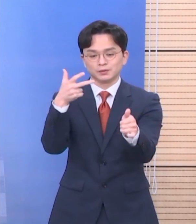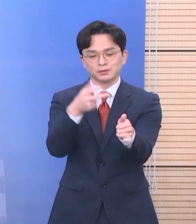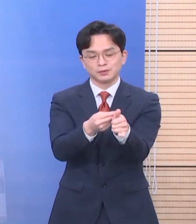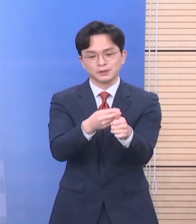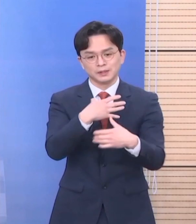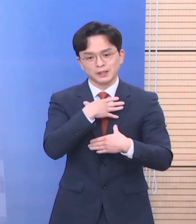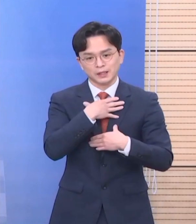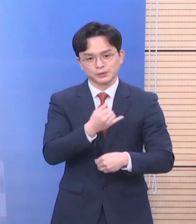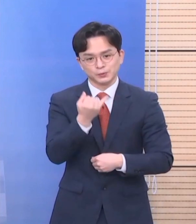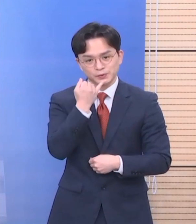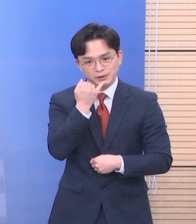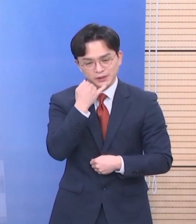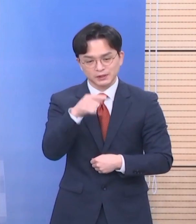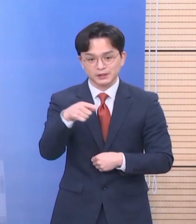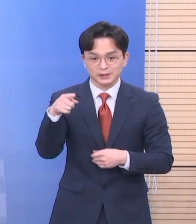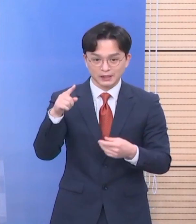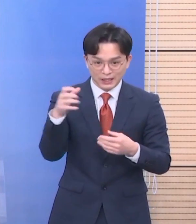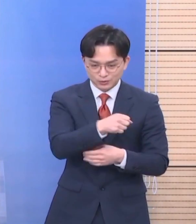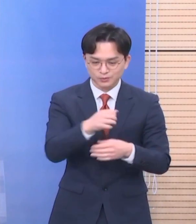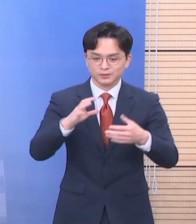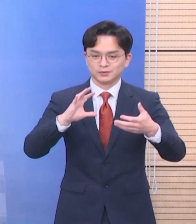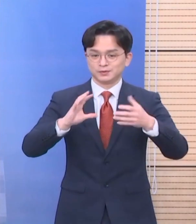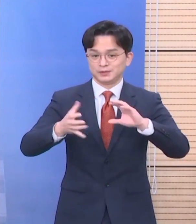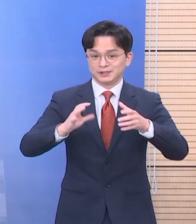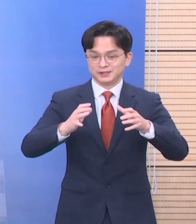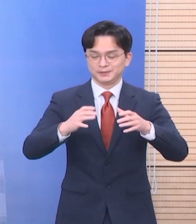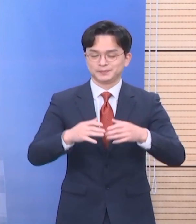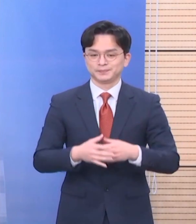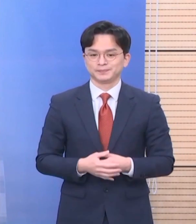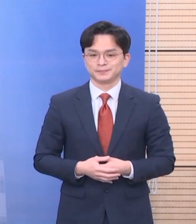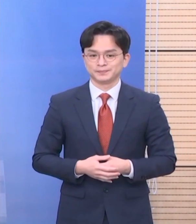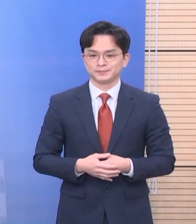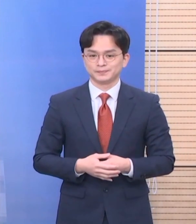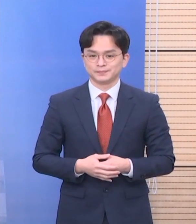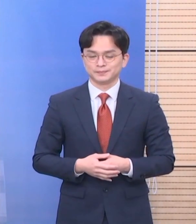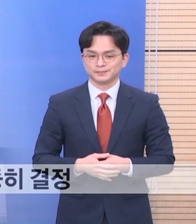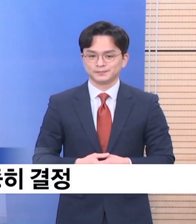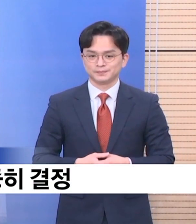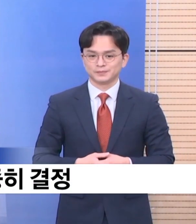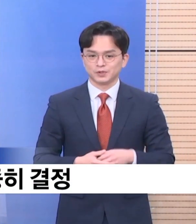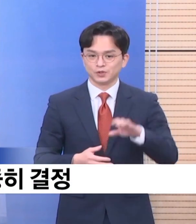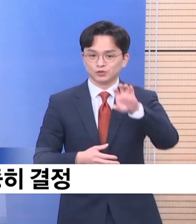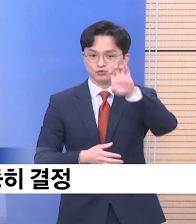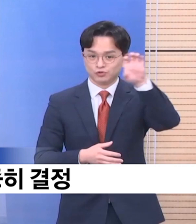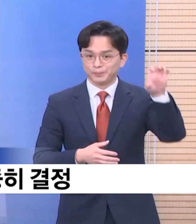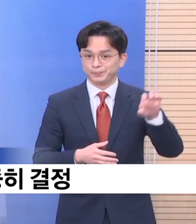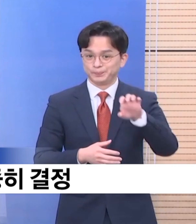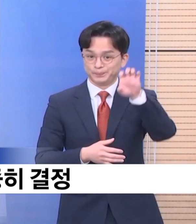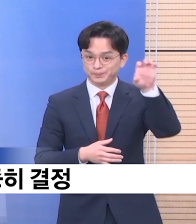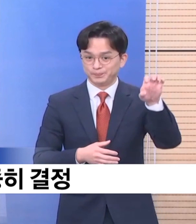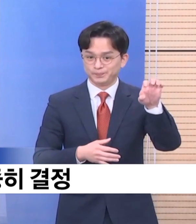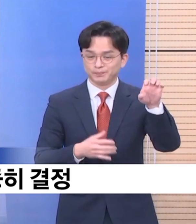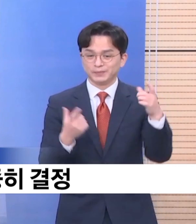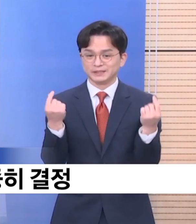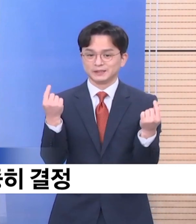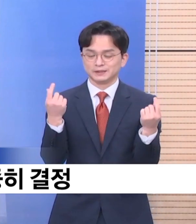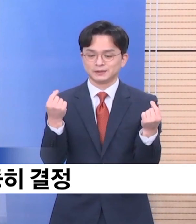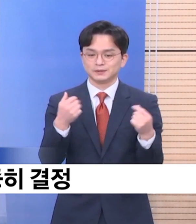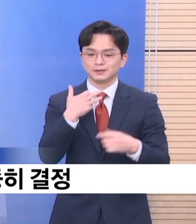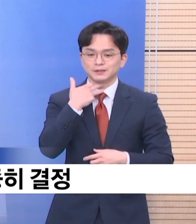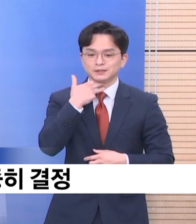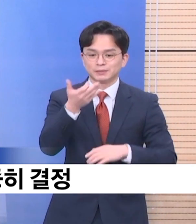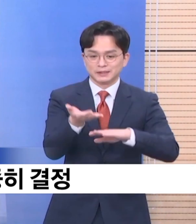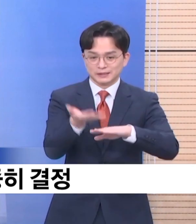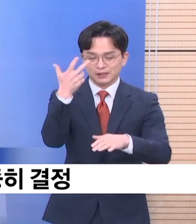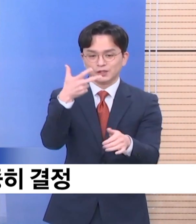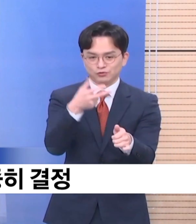대한 자문 결과입니다. 효능 효과 면에서는 유럽과 동일하게 만 18세 이상으로